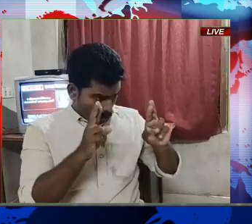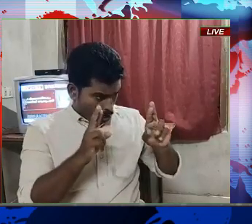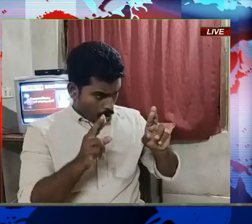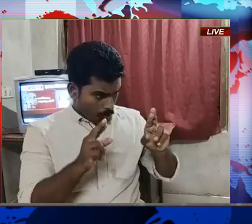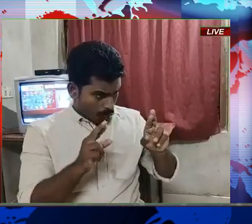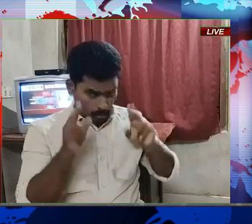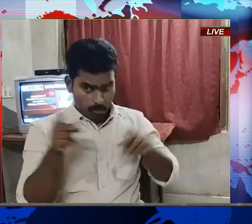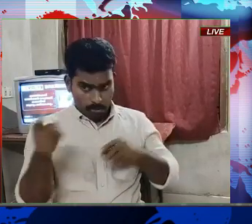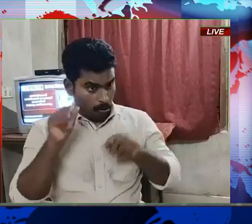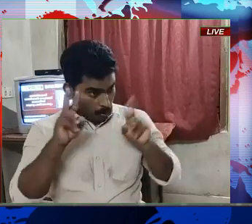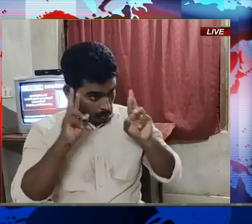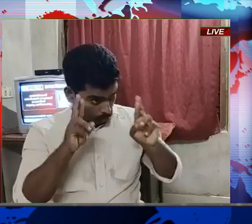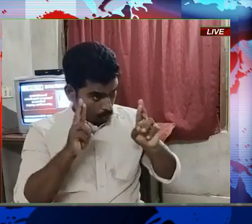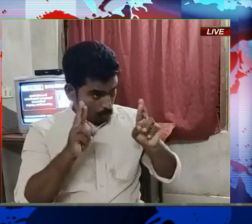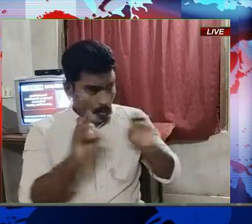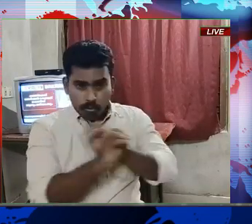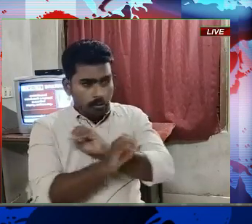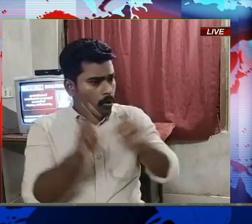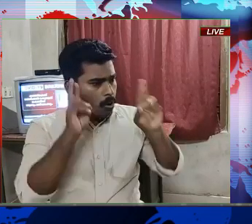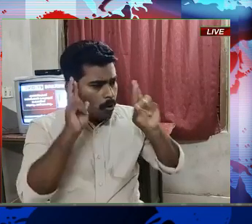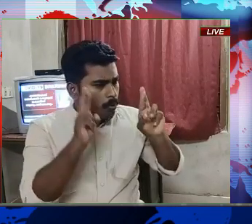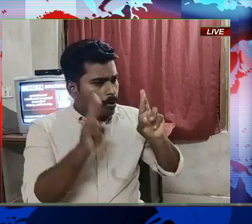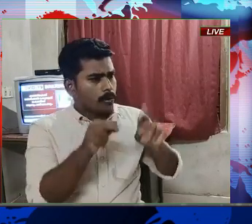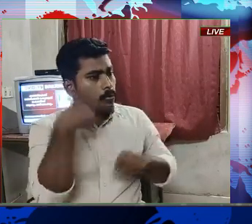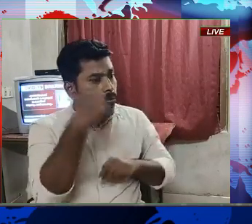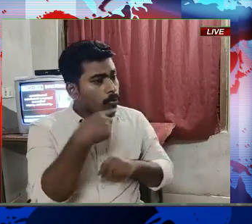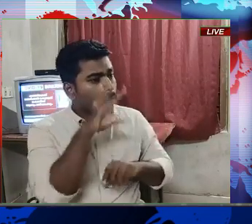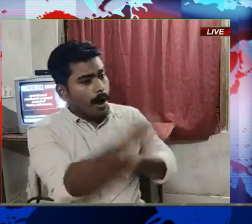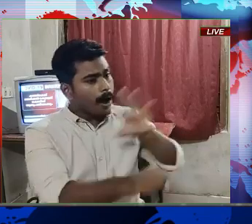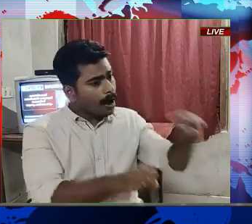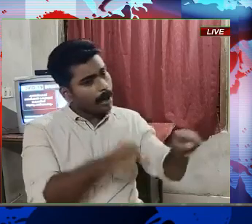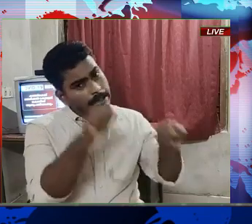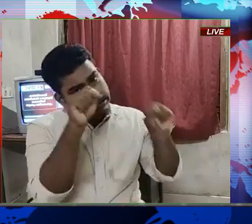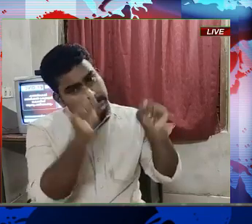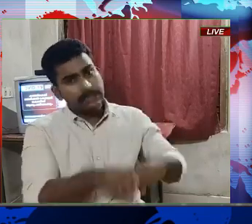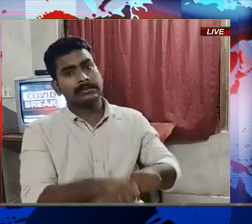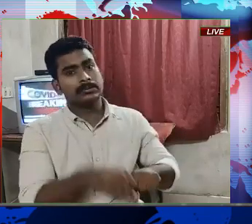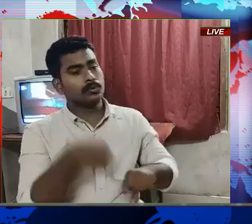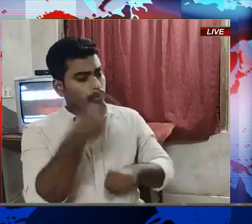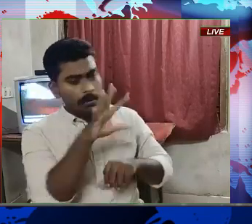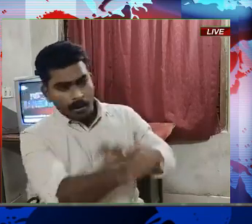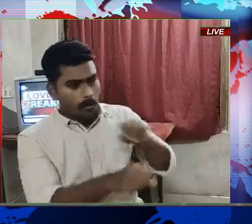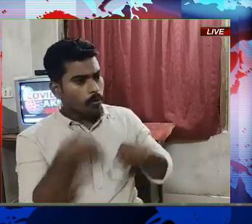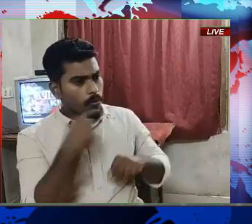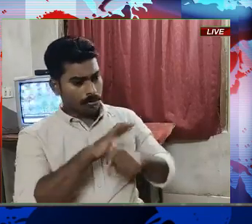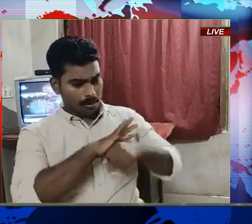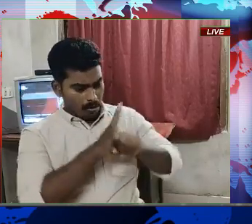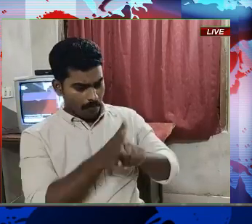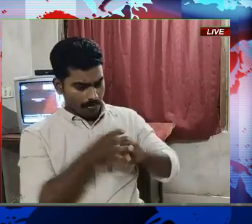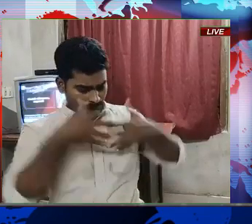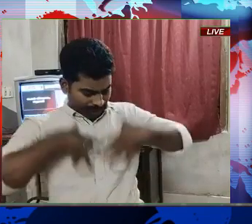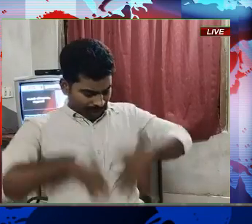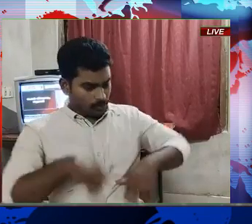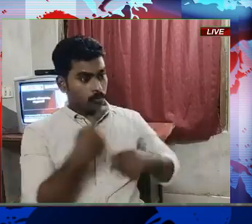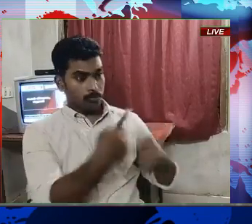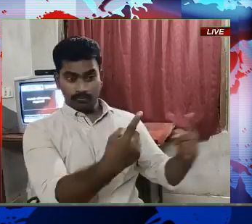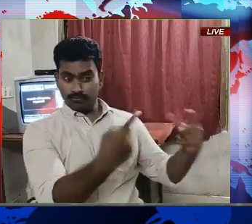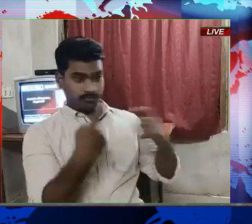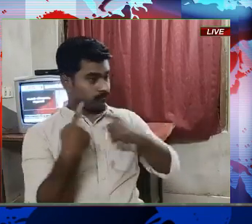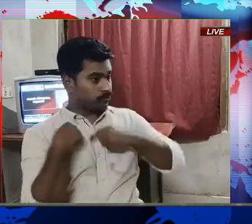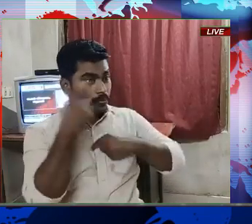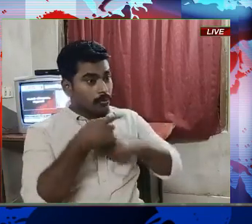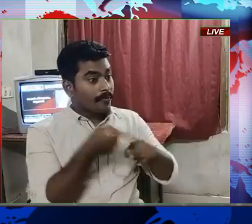ഒരാഴ്ച കഴിഞ്ഞു. സ്വാഭാവികമായിട്ടും ഈ പറയുന്ന മദ്യാസക്തരുടെ ആ മദ്യാസക്തിക്ക് വലിയ ശമനം